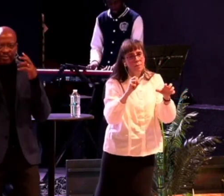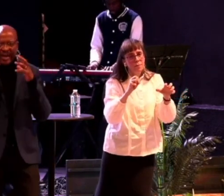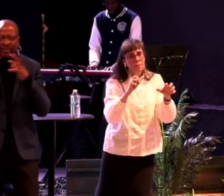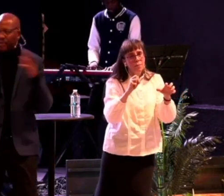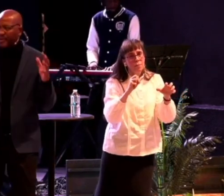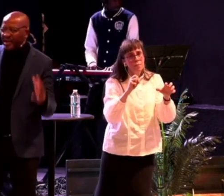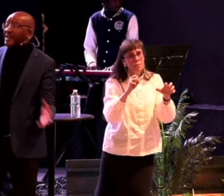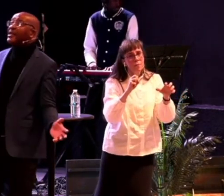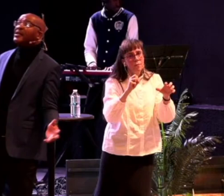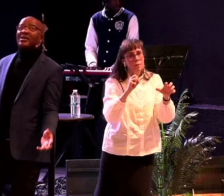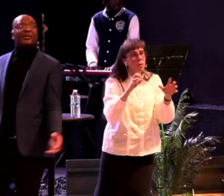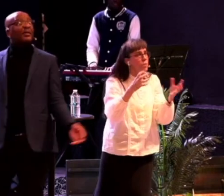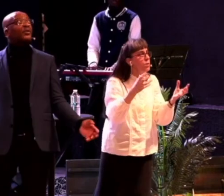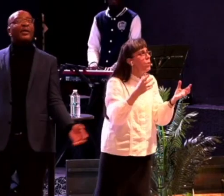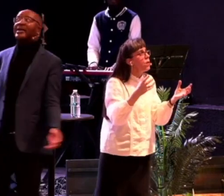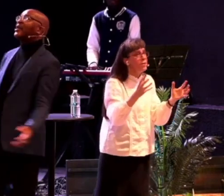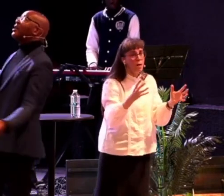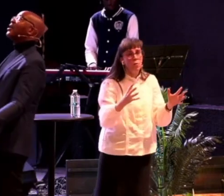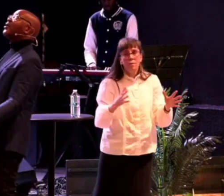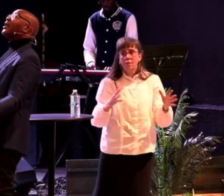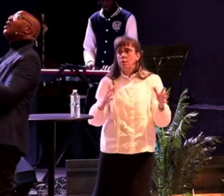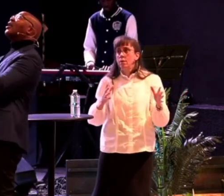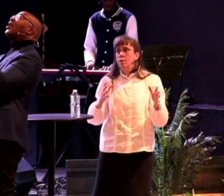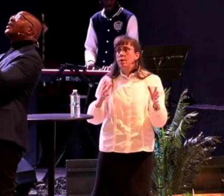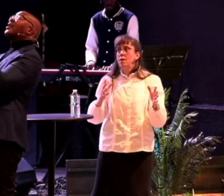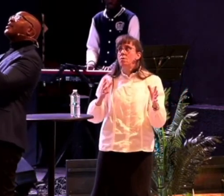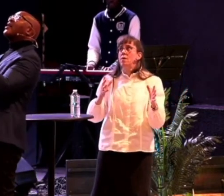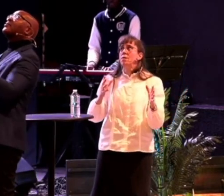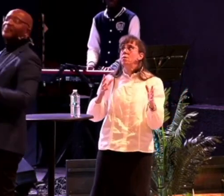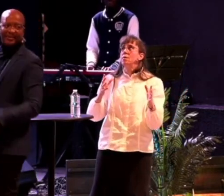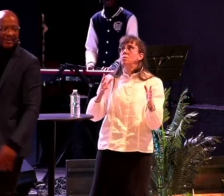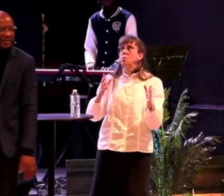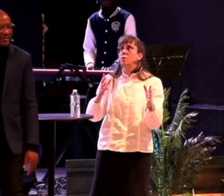Dieu, il existe. When you see that, where is God?